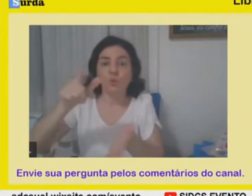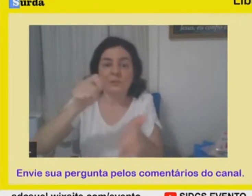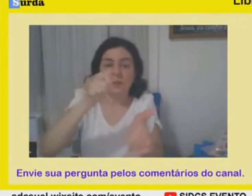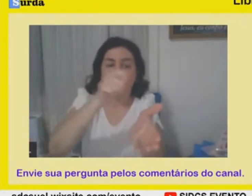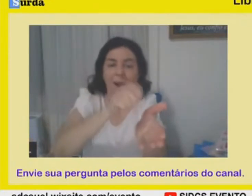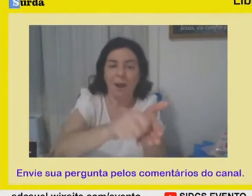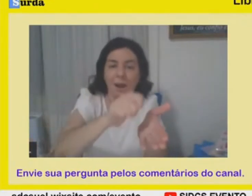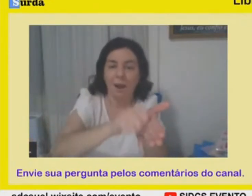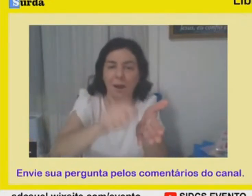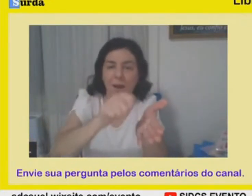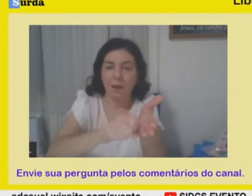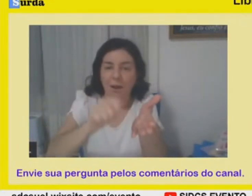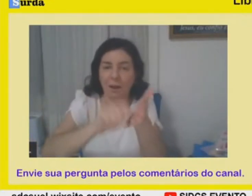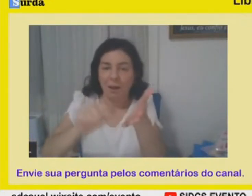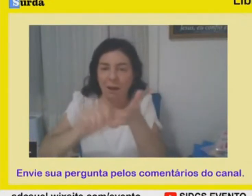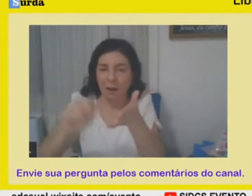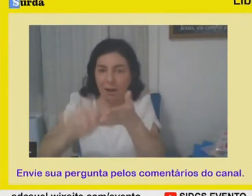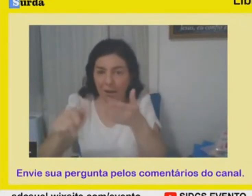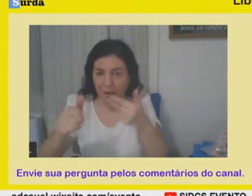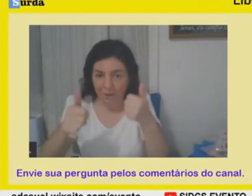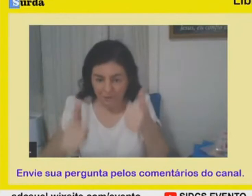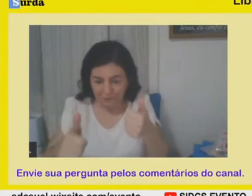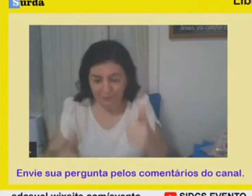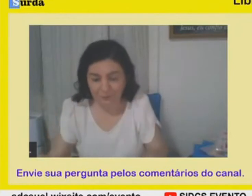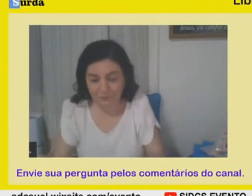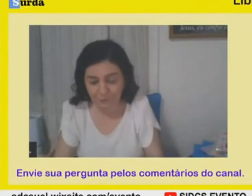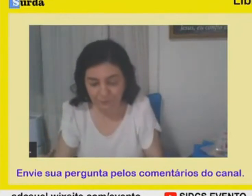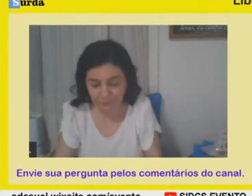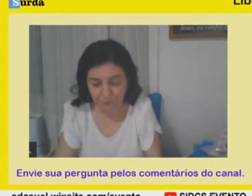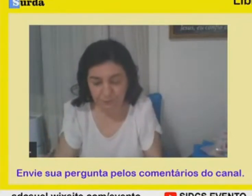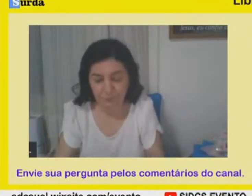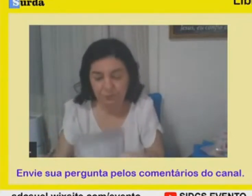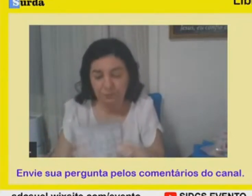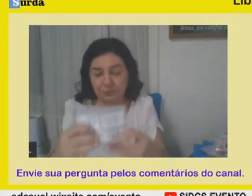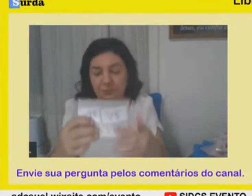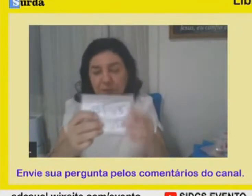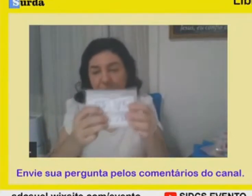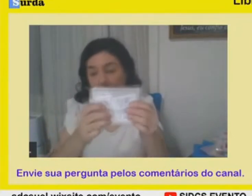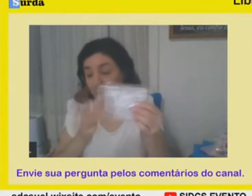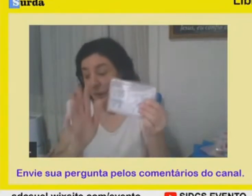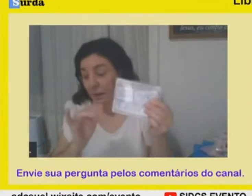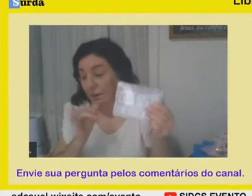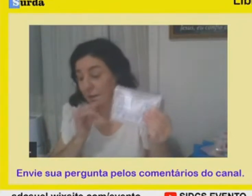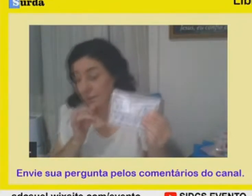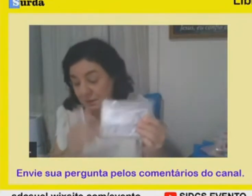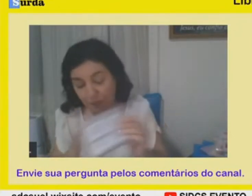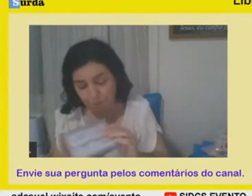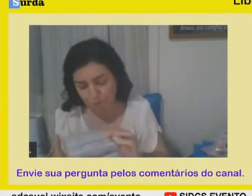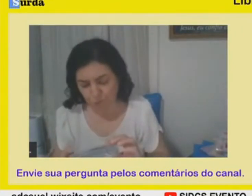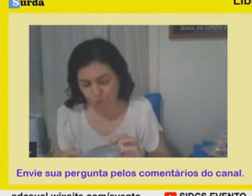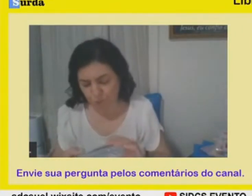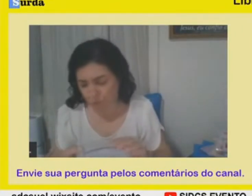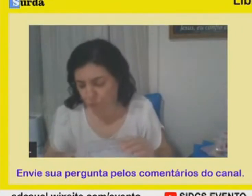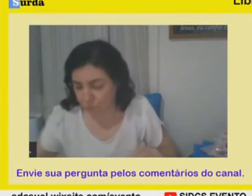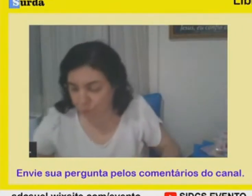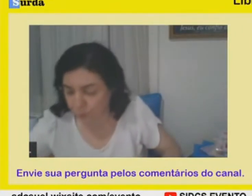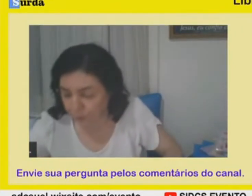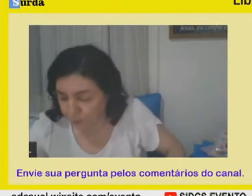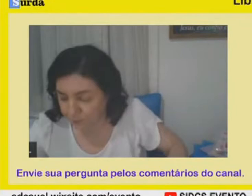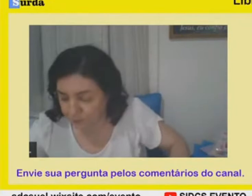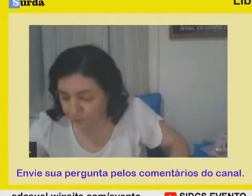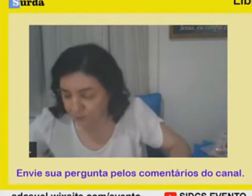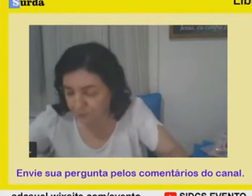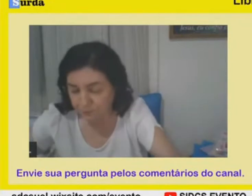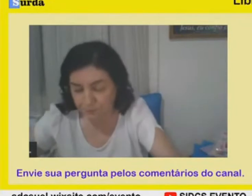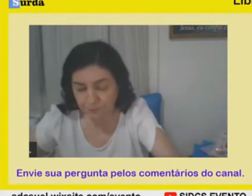o conteúdo em língua de sinais, aí sim eles conseguirão partir para a escrita. Então, este é